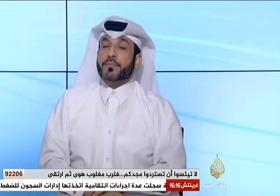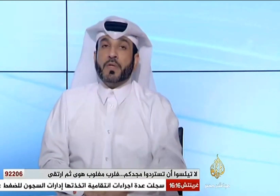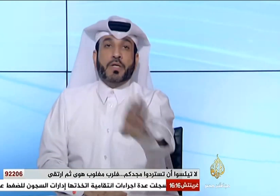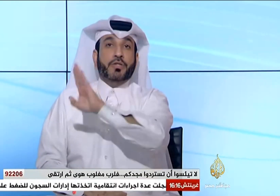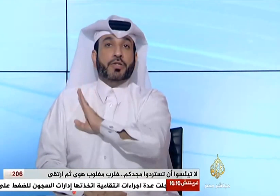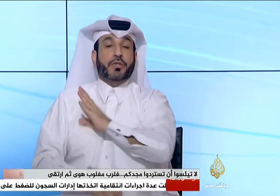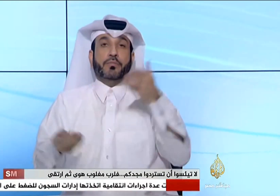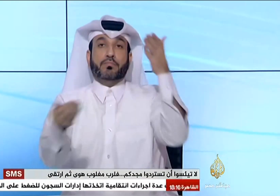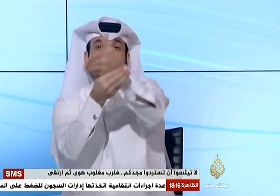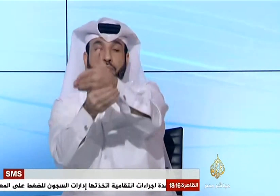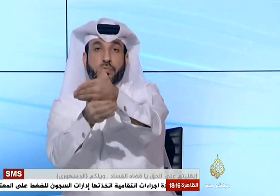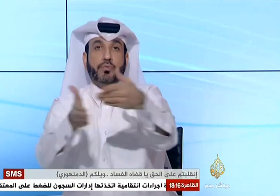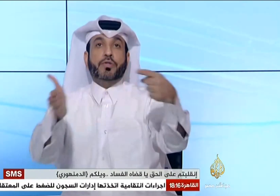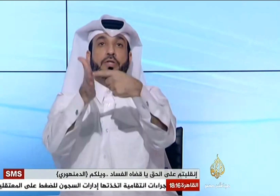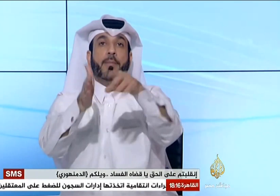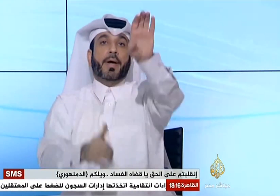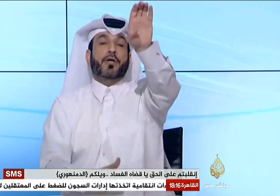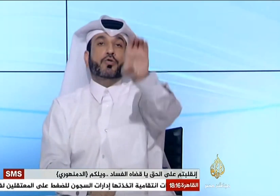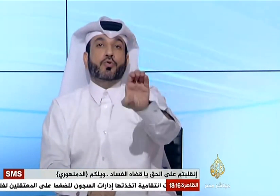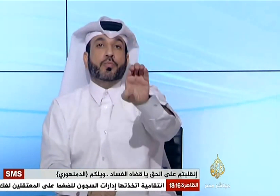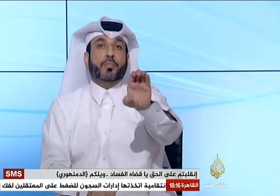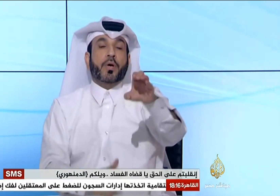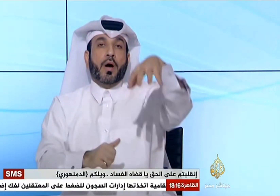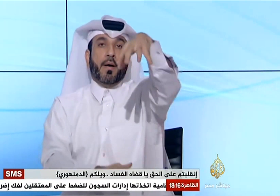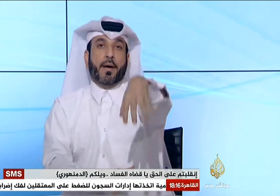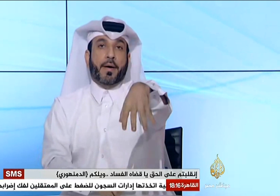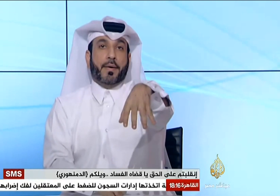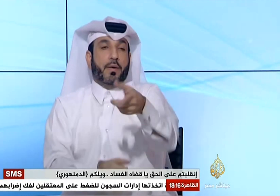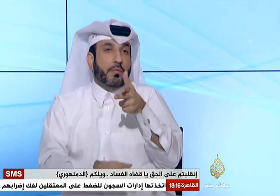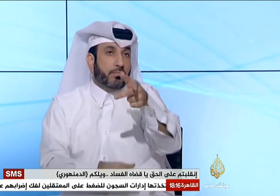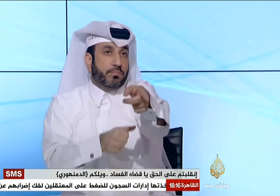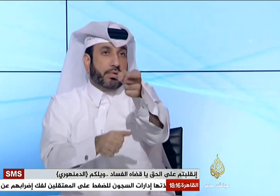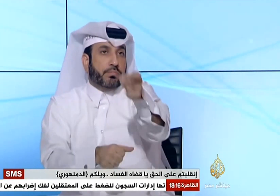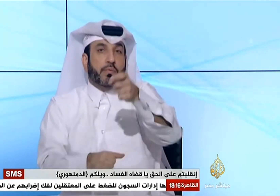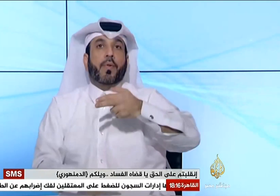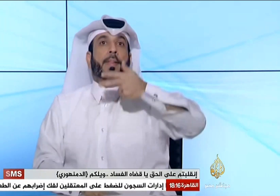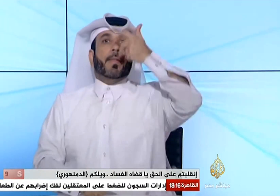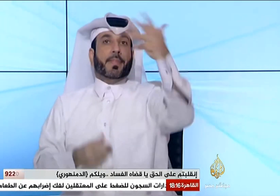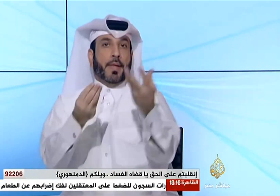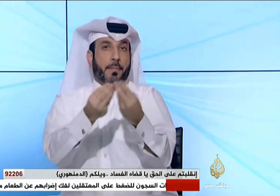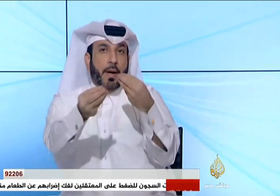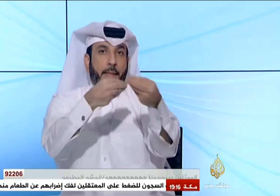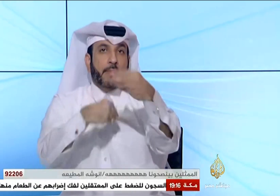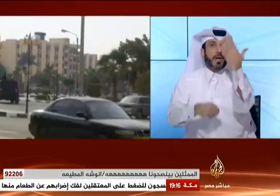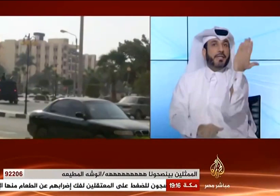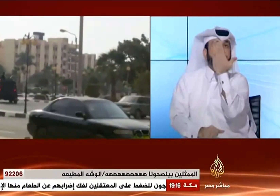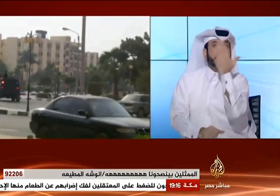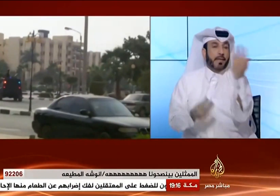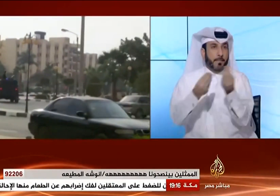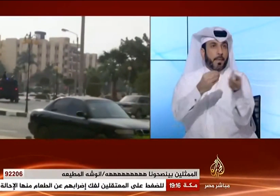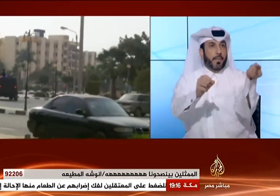اقتحمت قوه الامن حرم جامعه الفيوم واطلقت الغاز المسيل للدموع وطلقات الخرطوش على الطلاب